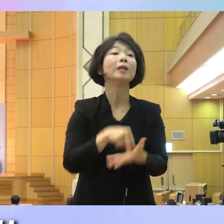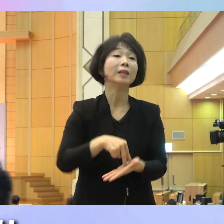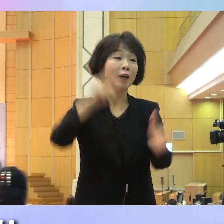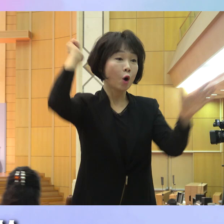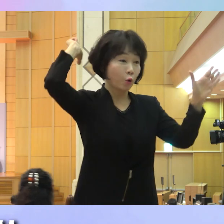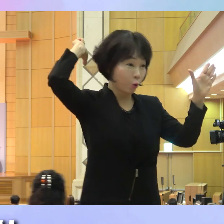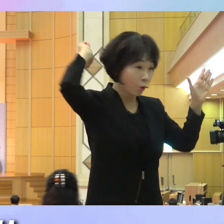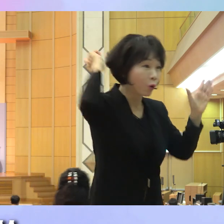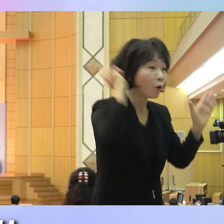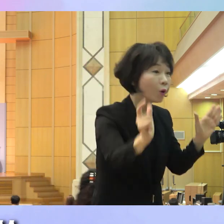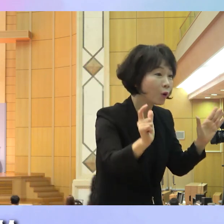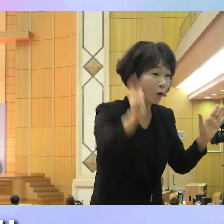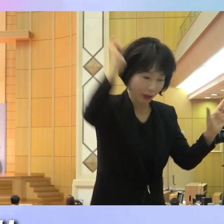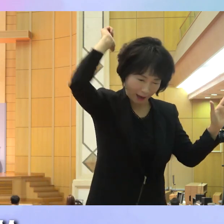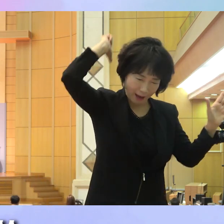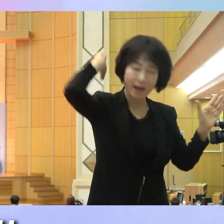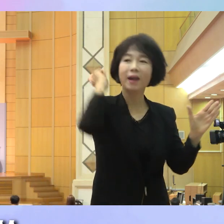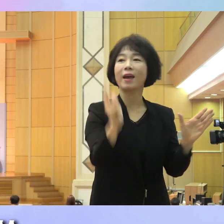서리라.